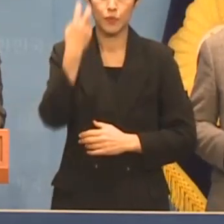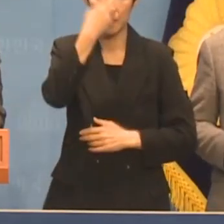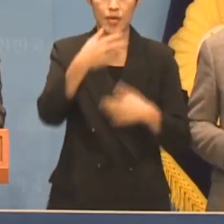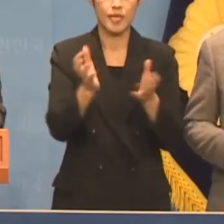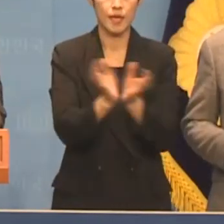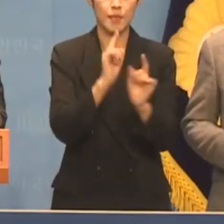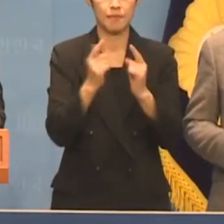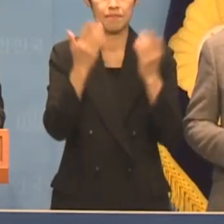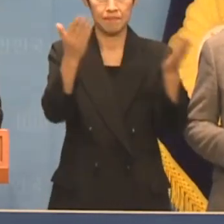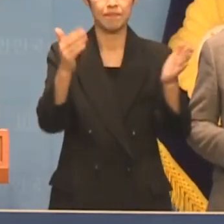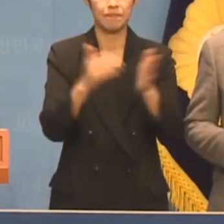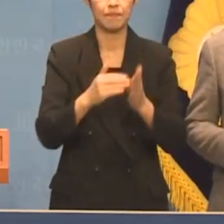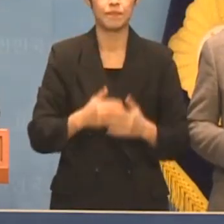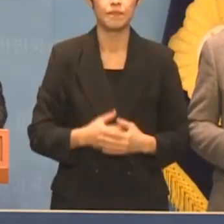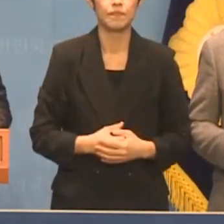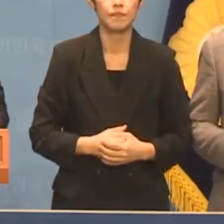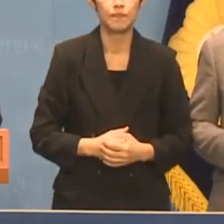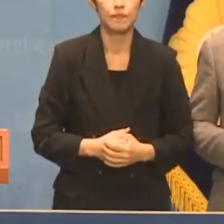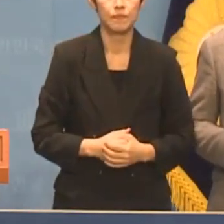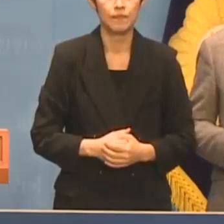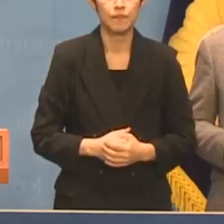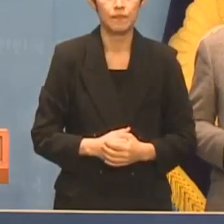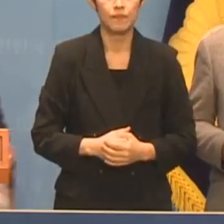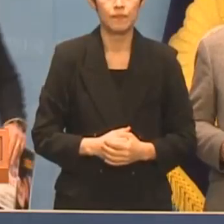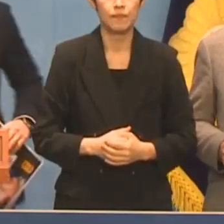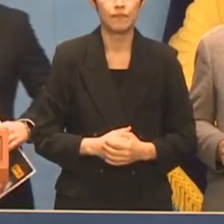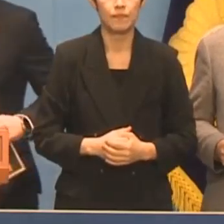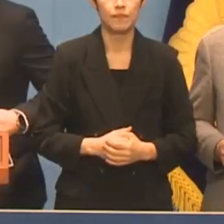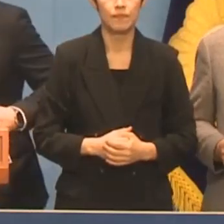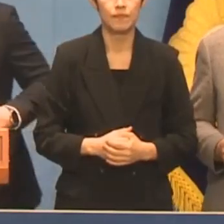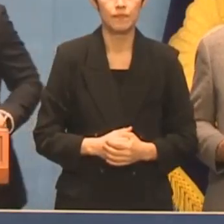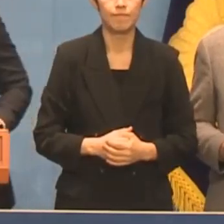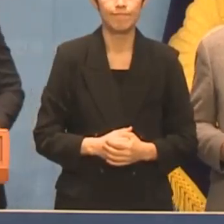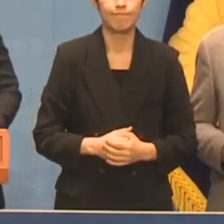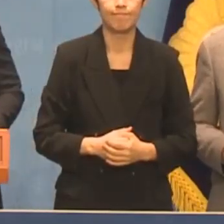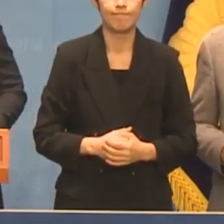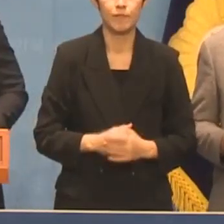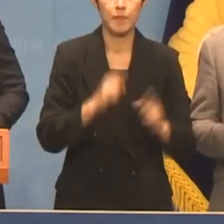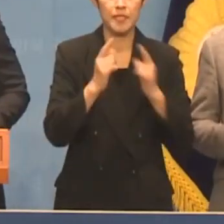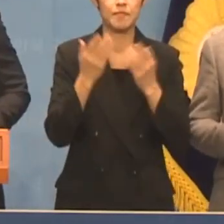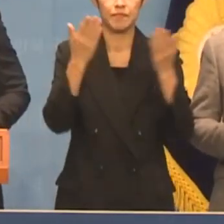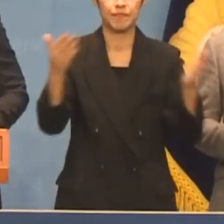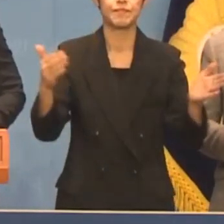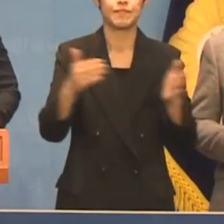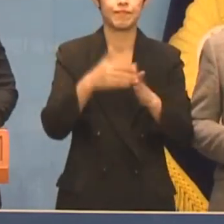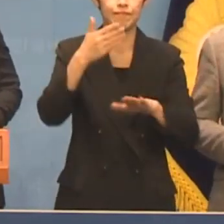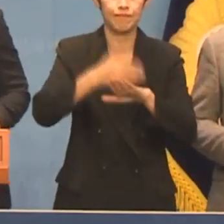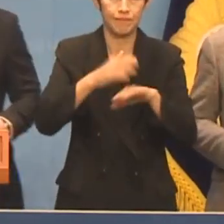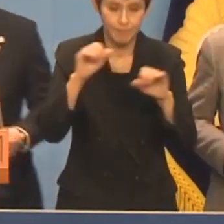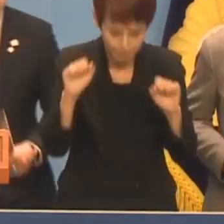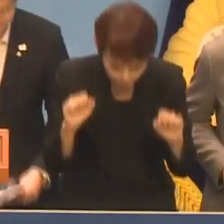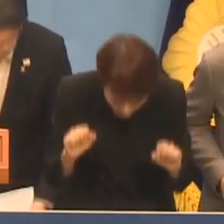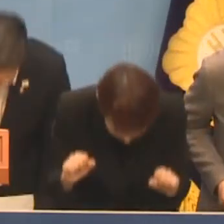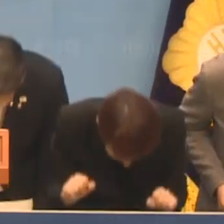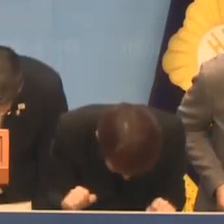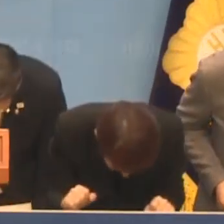진상조사단 1동. 네, 이상으로 기자회견 마치겠습니다. 감사합니다.